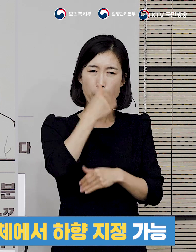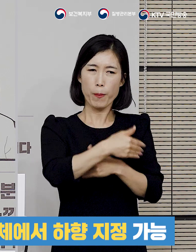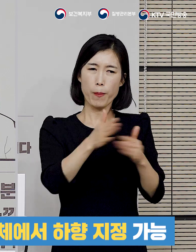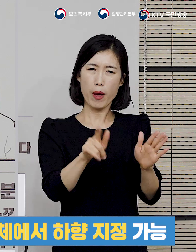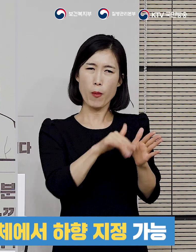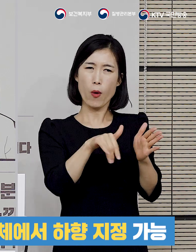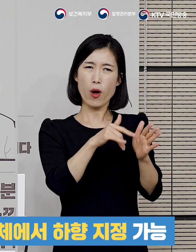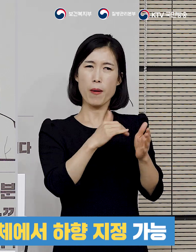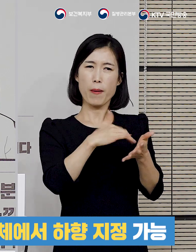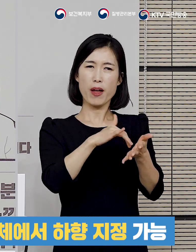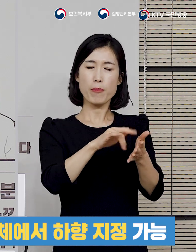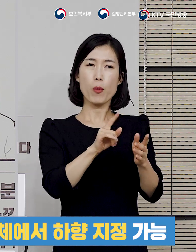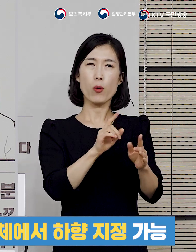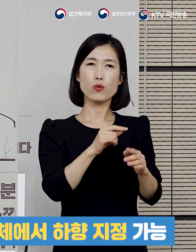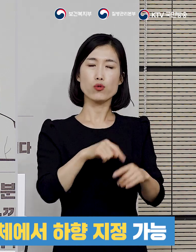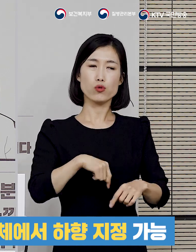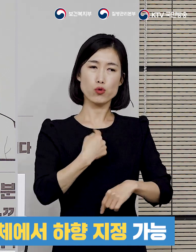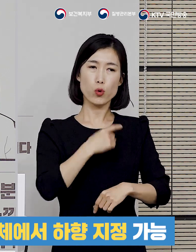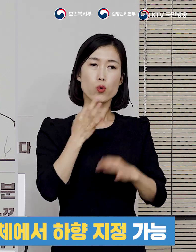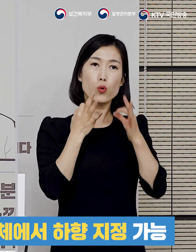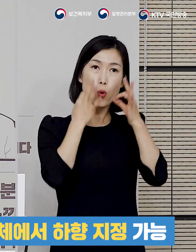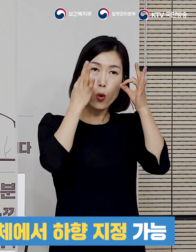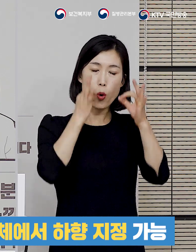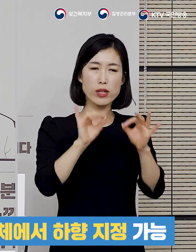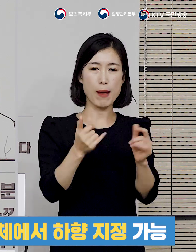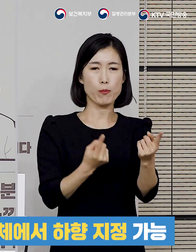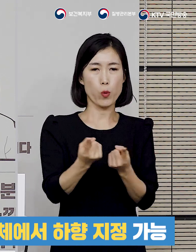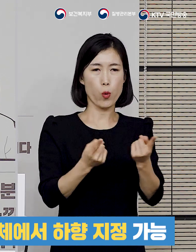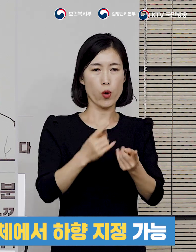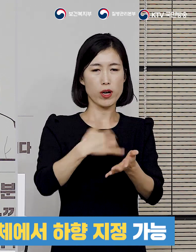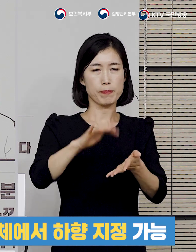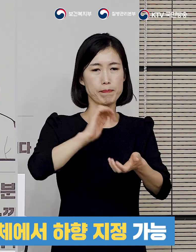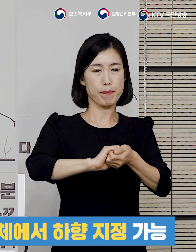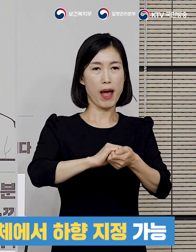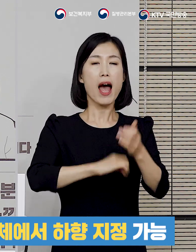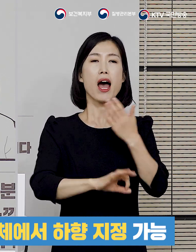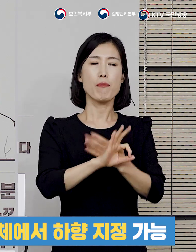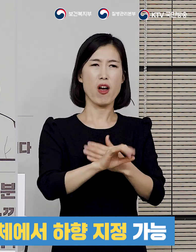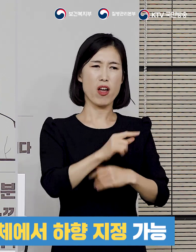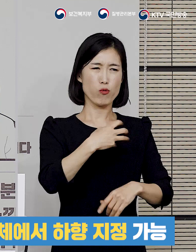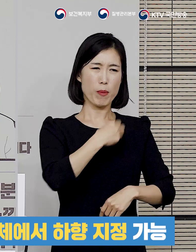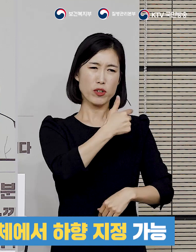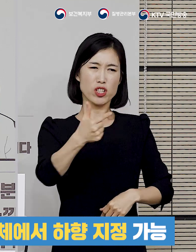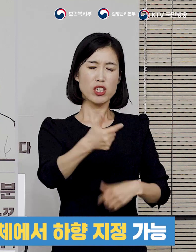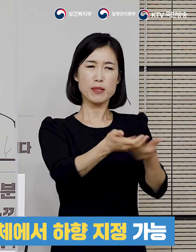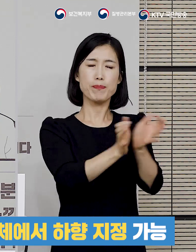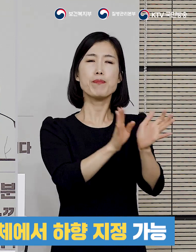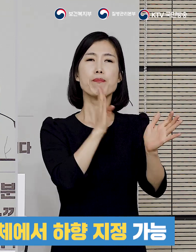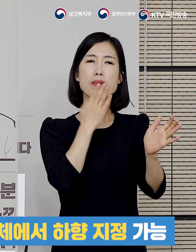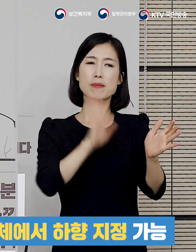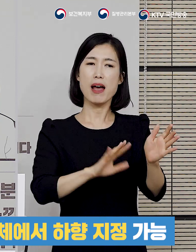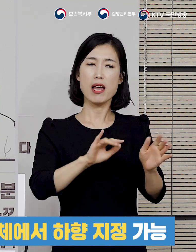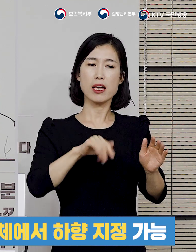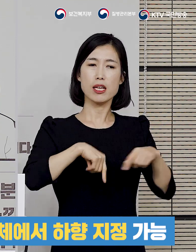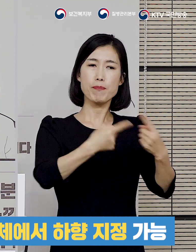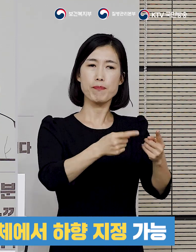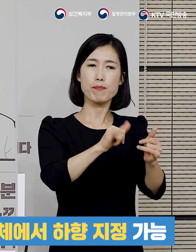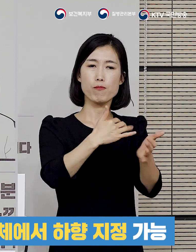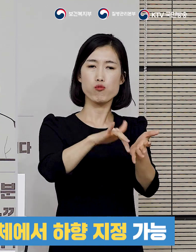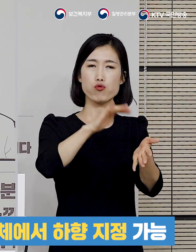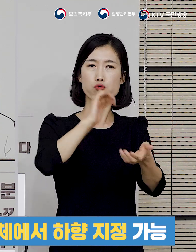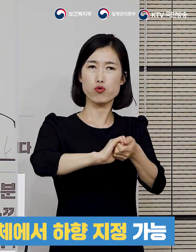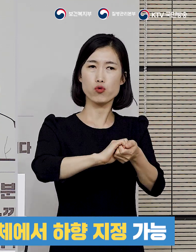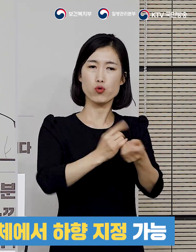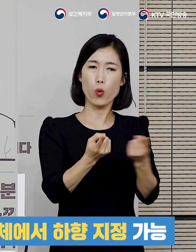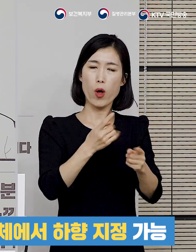등 밀집도 등의 위험 요소를 개선할 경우 지자체에서 중위험 시설로 하향 지정할 수 있도록